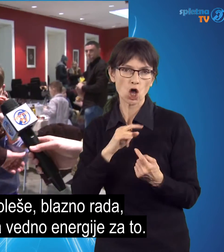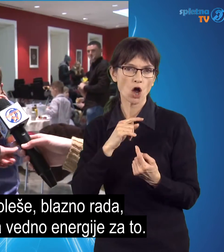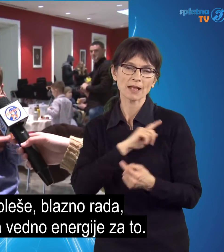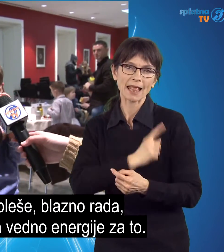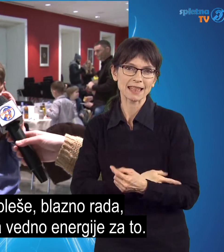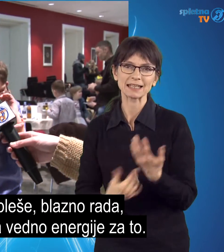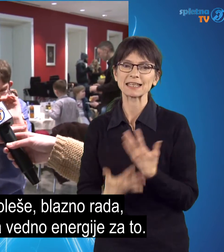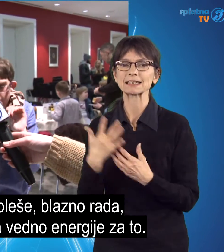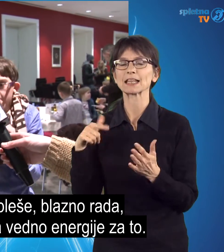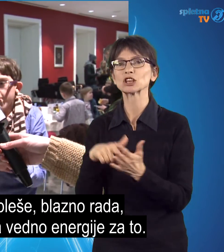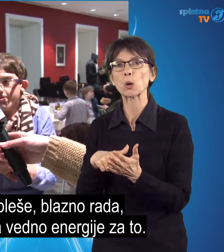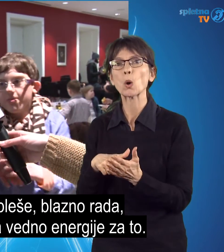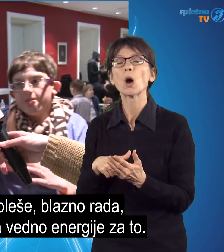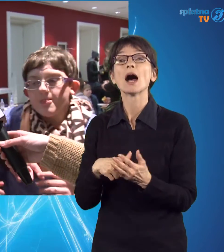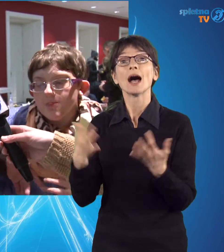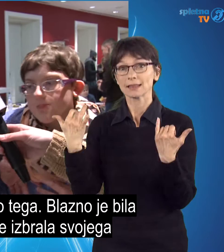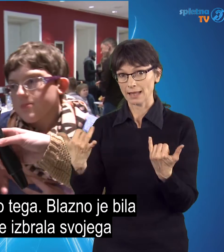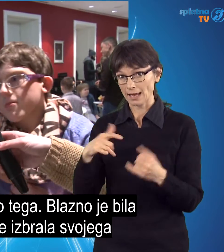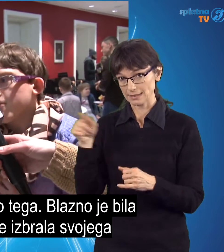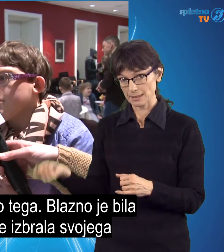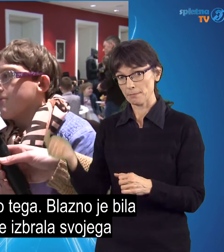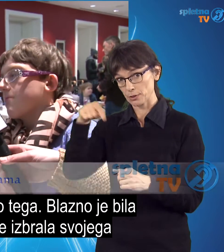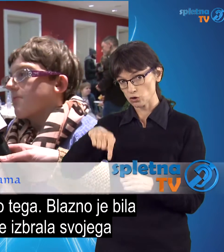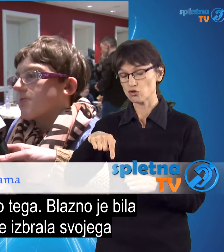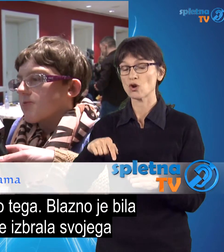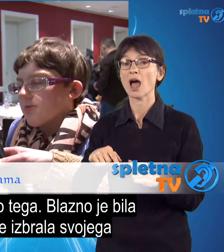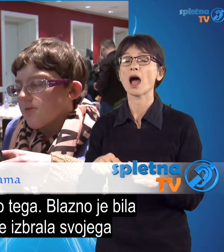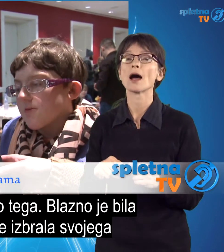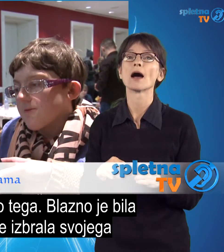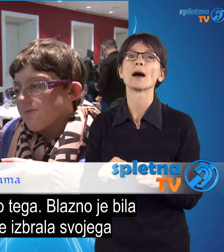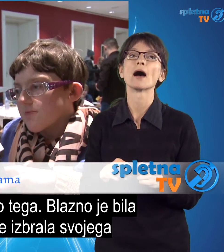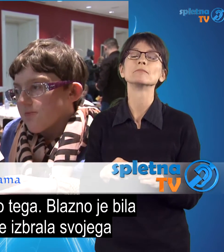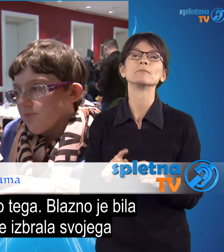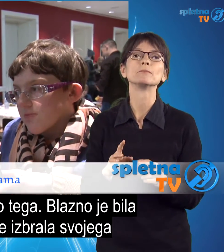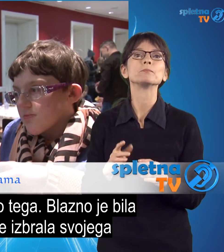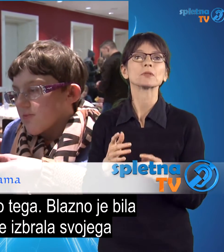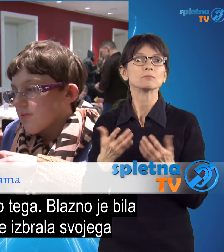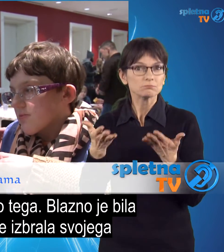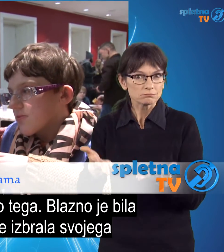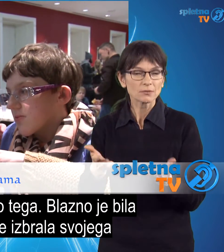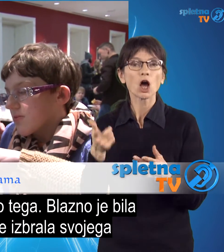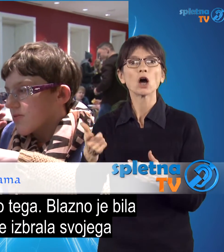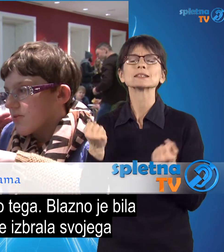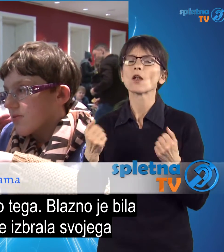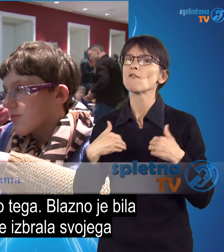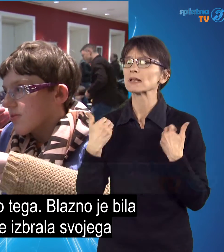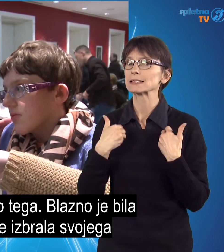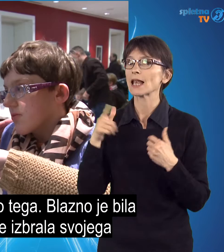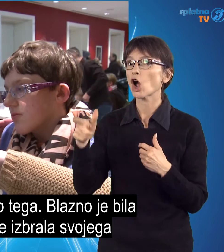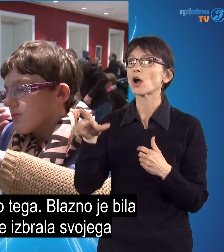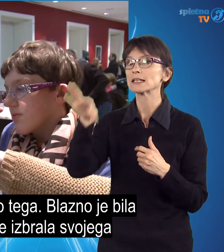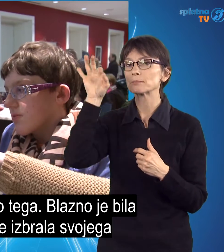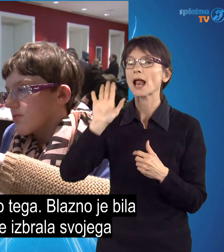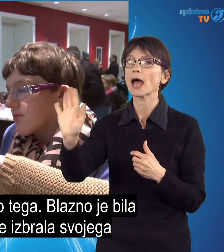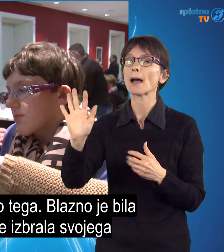to, Tako da danes je prišla kar nekaj do tega. Blazno je bila vesela, ko si je zbrala svojega